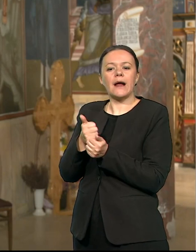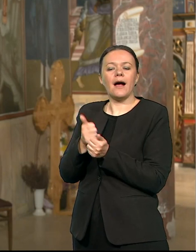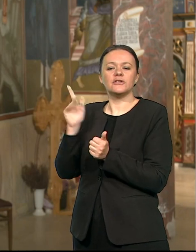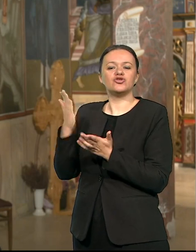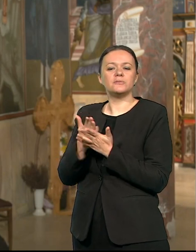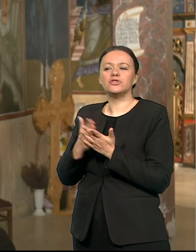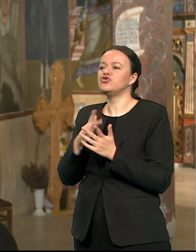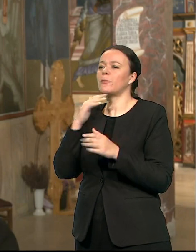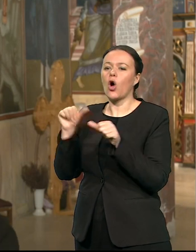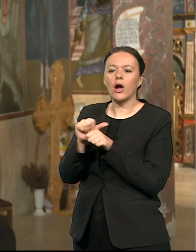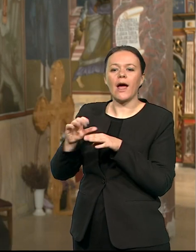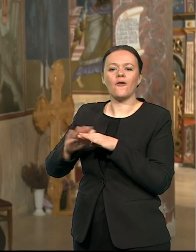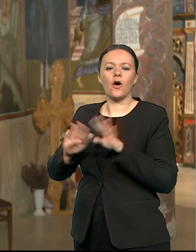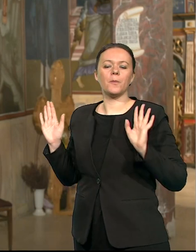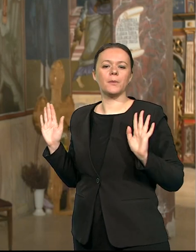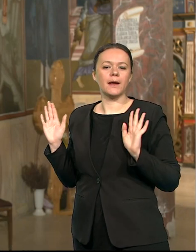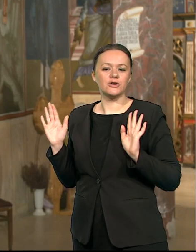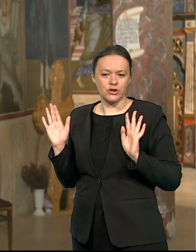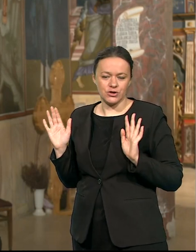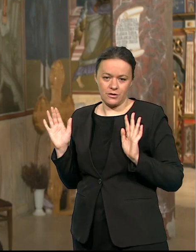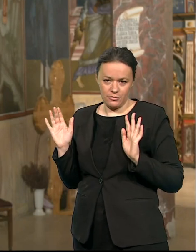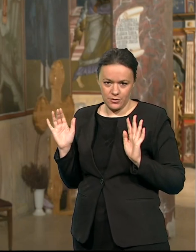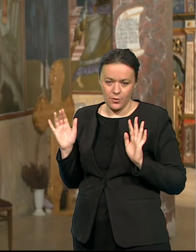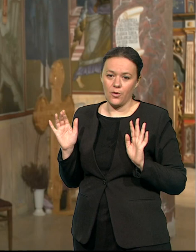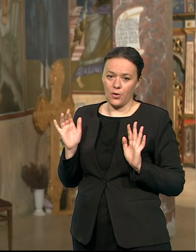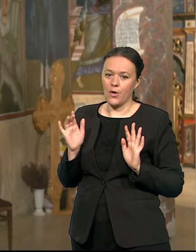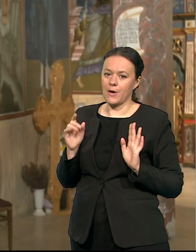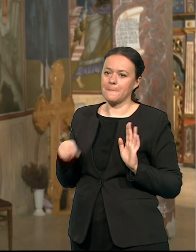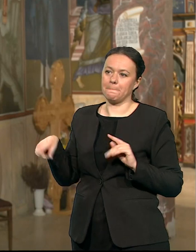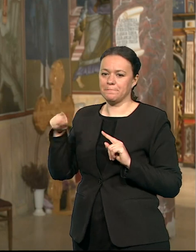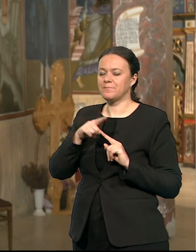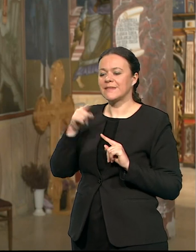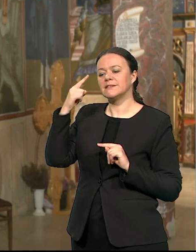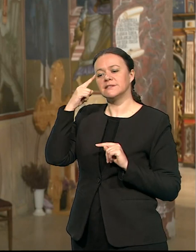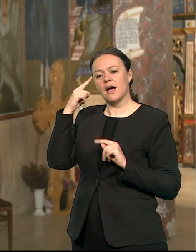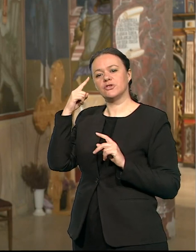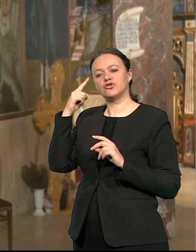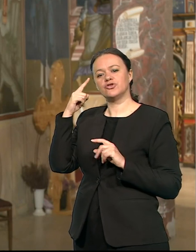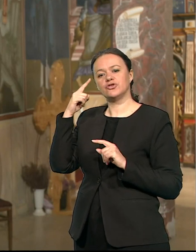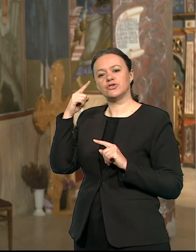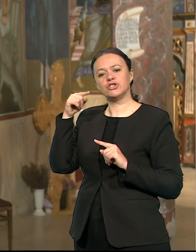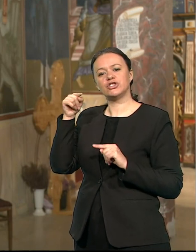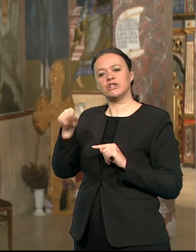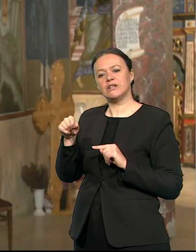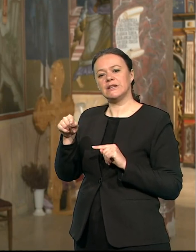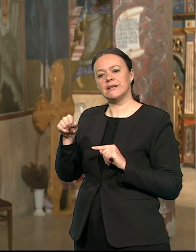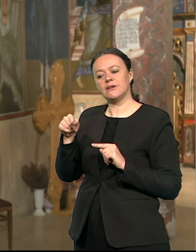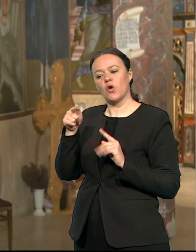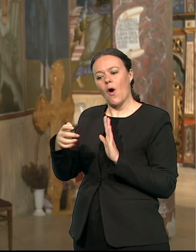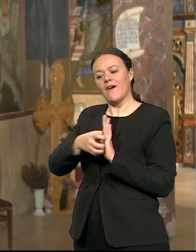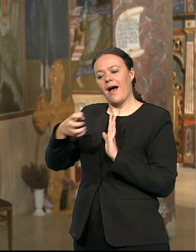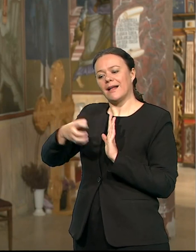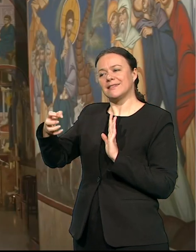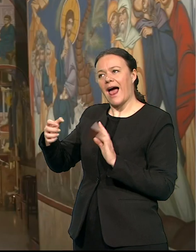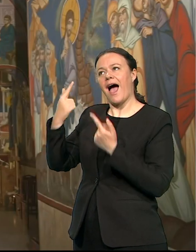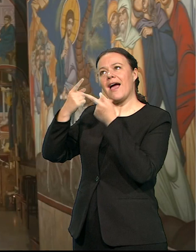orientacijonim kulama, svjetiljkama ili svjetljećim nahranjujemo tom svjetlošću koja u stvari traje. I